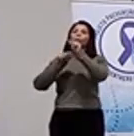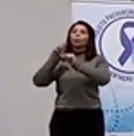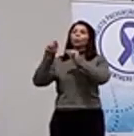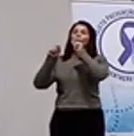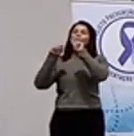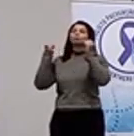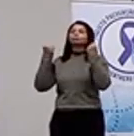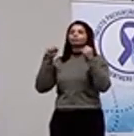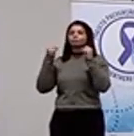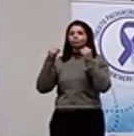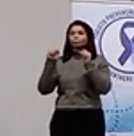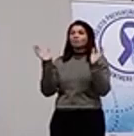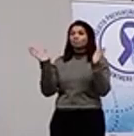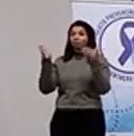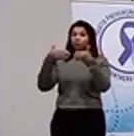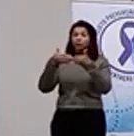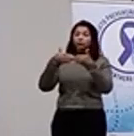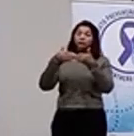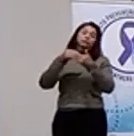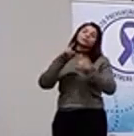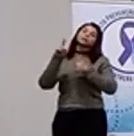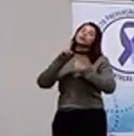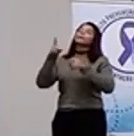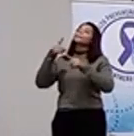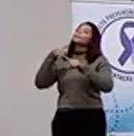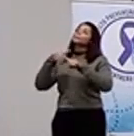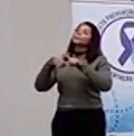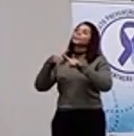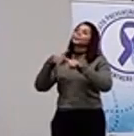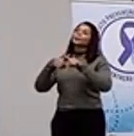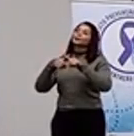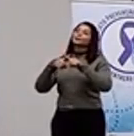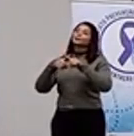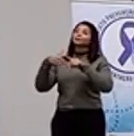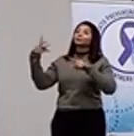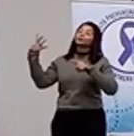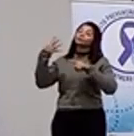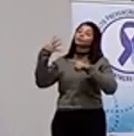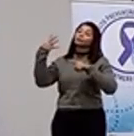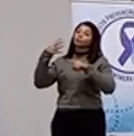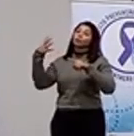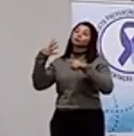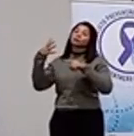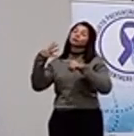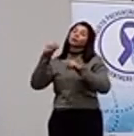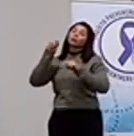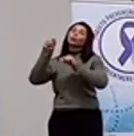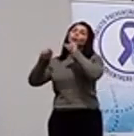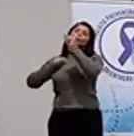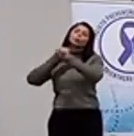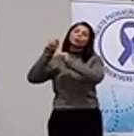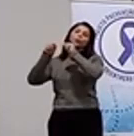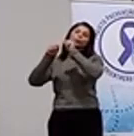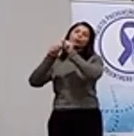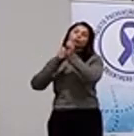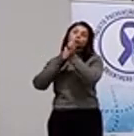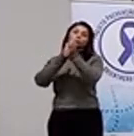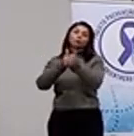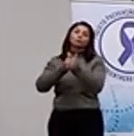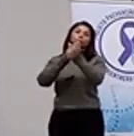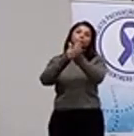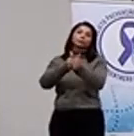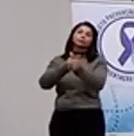fechada ainda. Por quê? Porque essa uma terapia entra na fase 4. O que é a fase 4? É a fase que você acompanha a longo